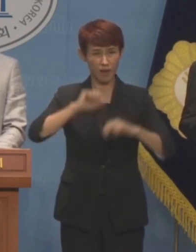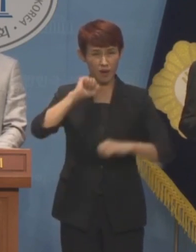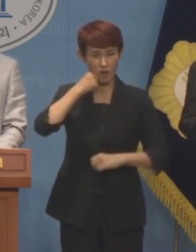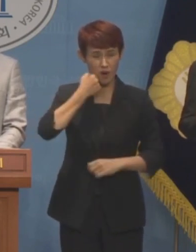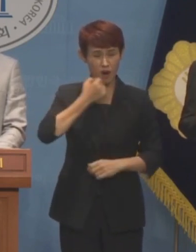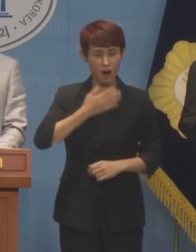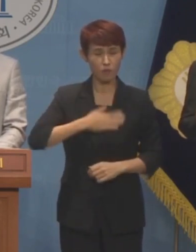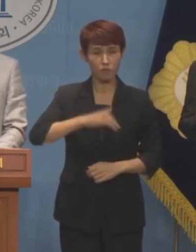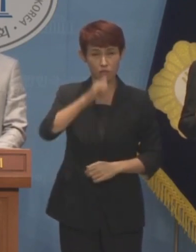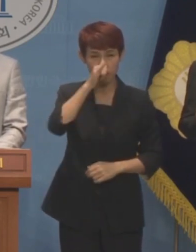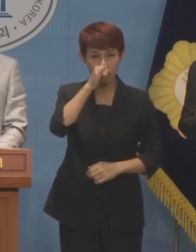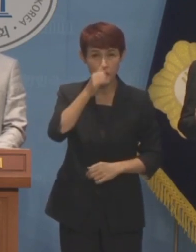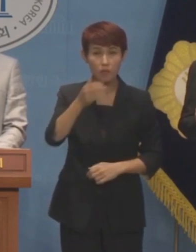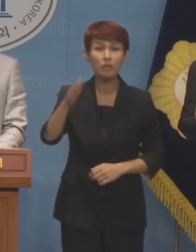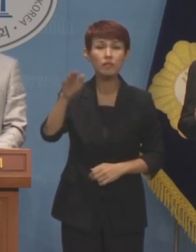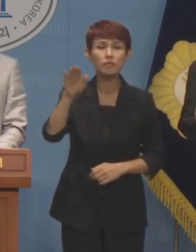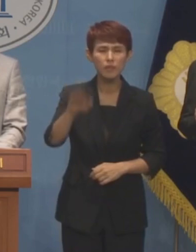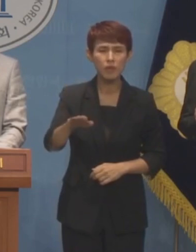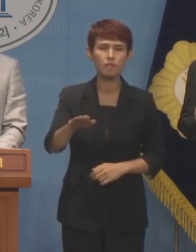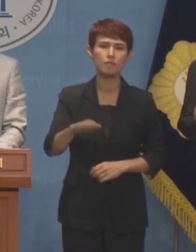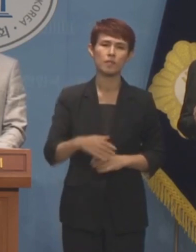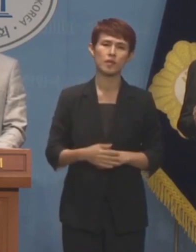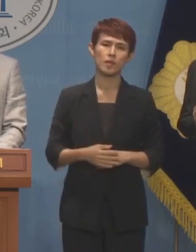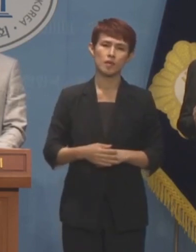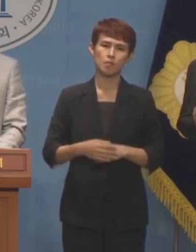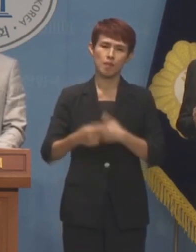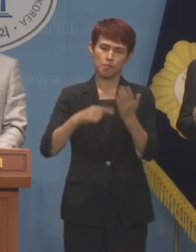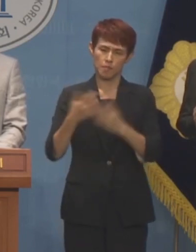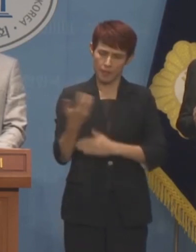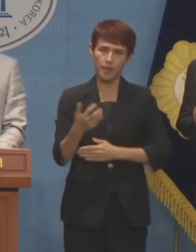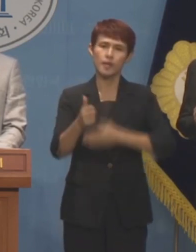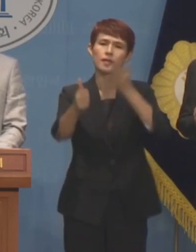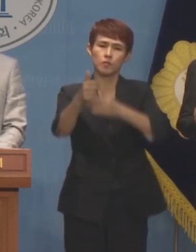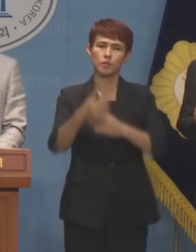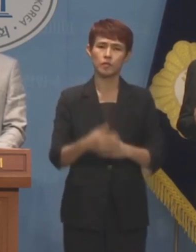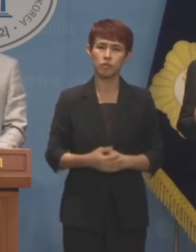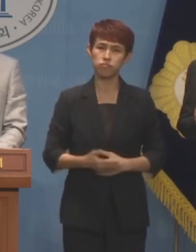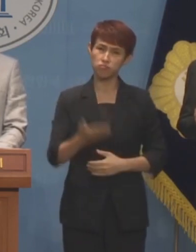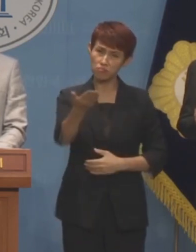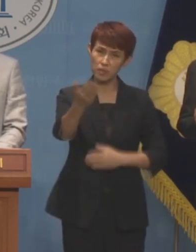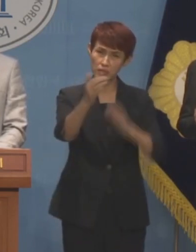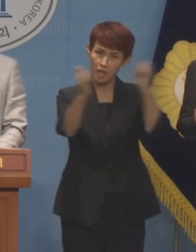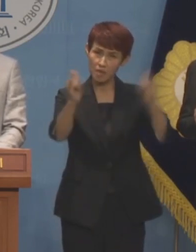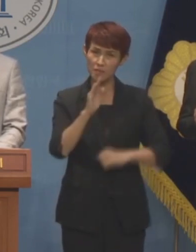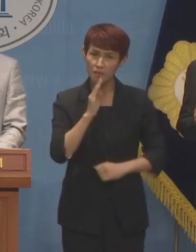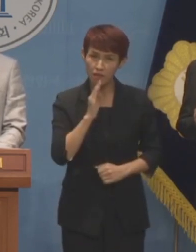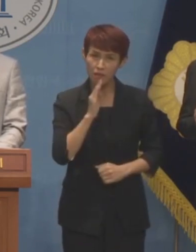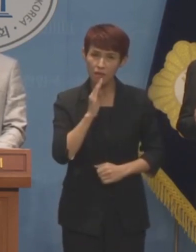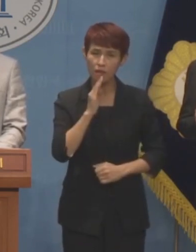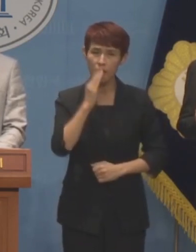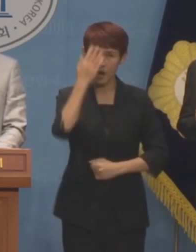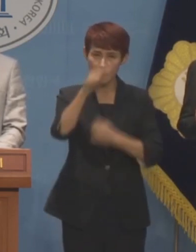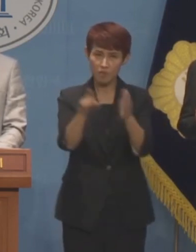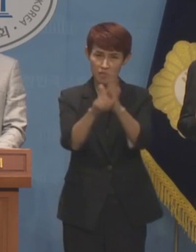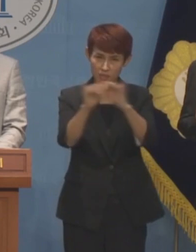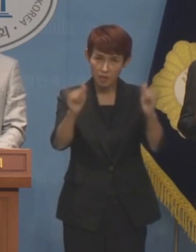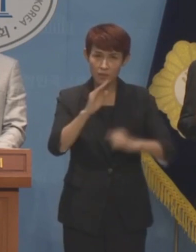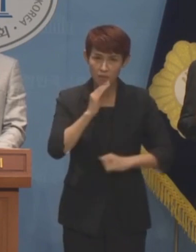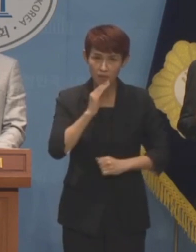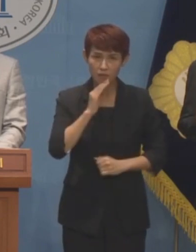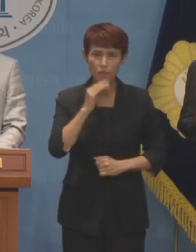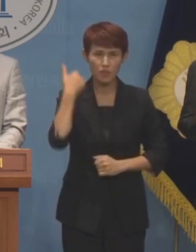기대하지 않겠습니다. 그러나 아프기라도 하십시오. 당신이 인간이고 신앙인이고